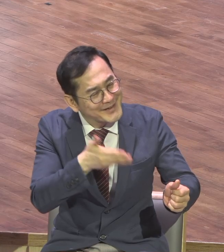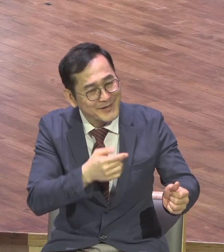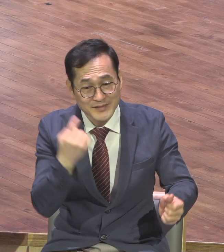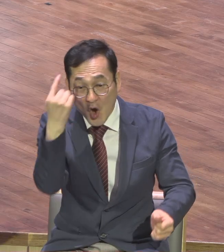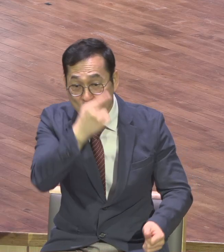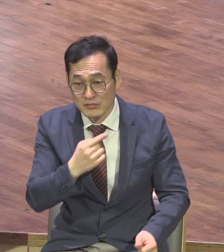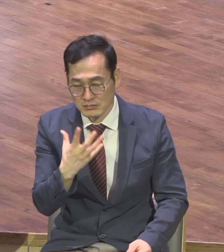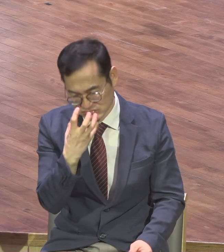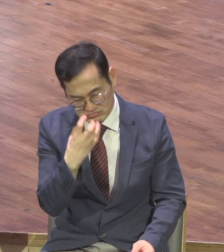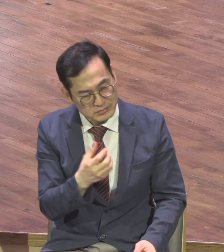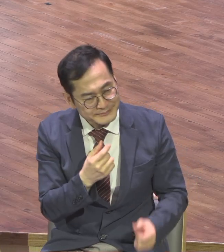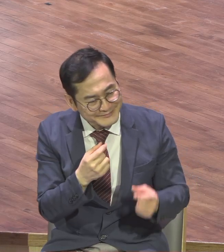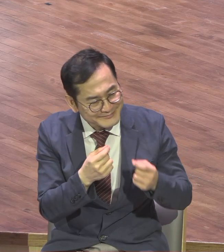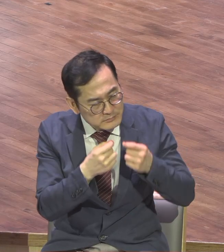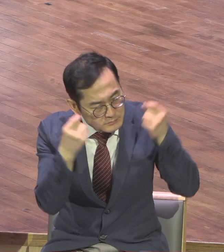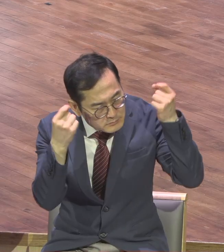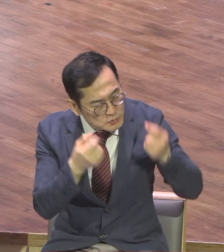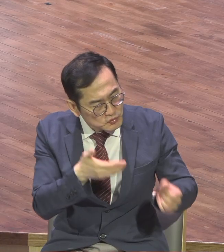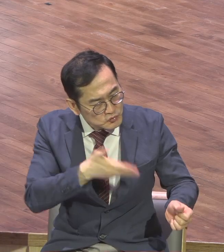우리가